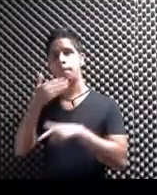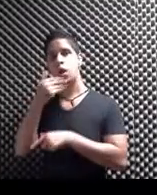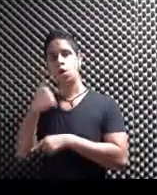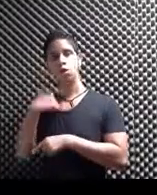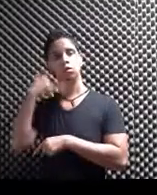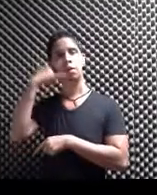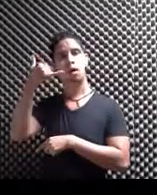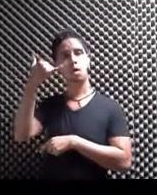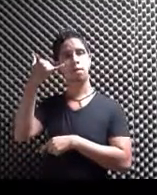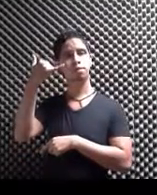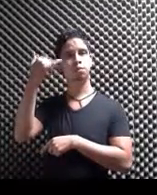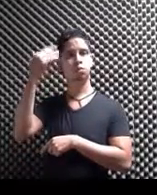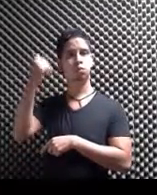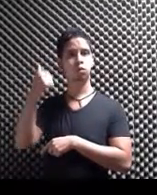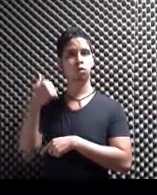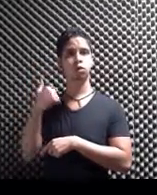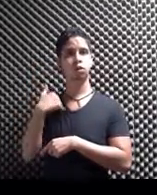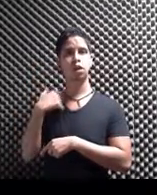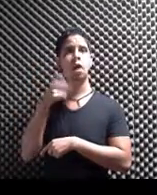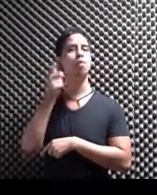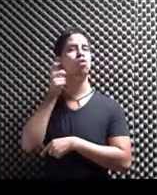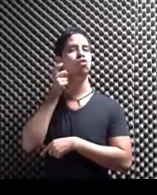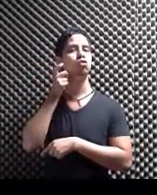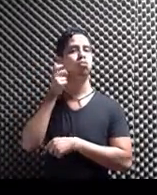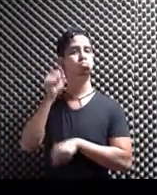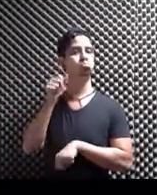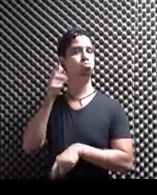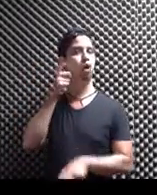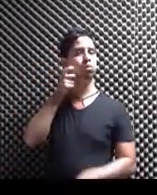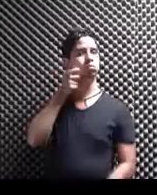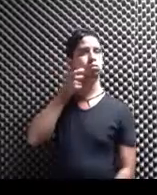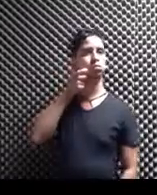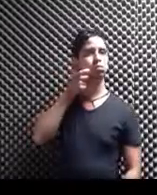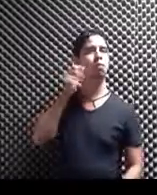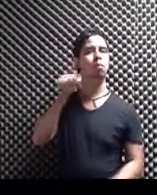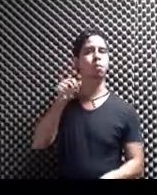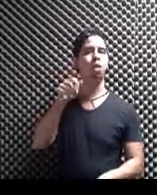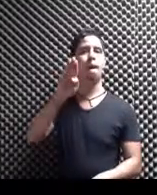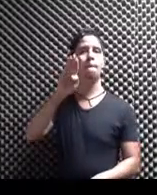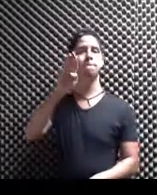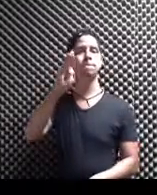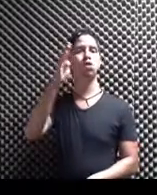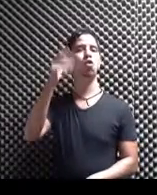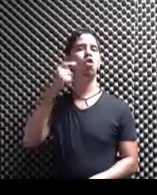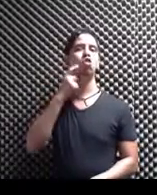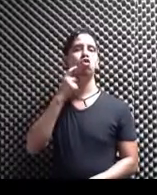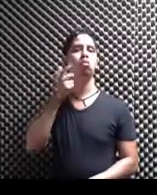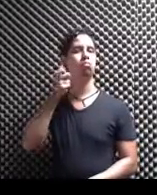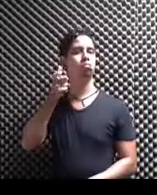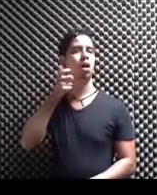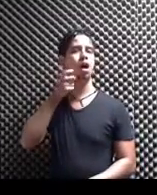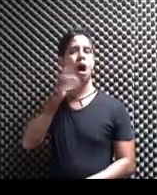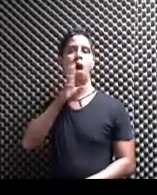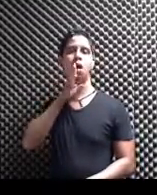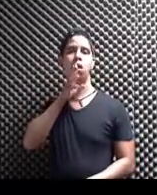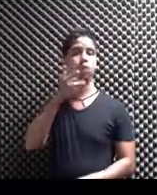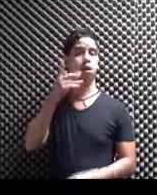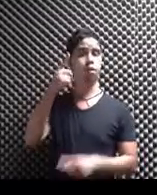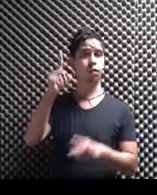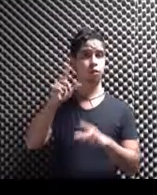porque por lo menos esa persona si tiene bluetooth que hay sistema de automóvil Exacto Así que es lo que tú decías